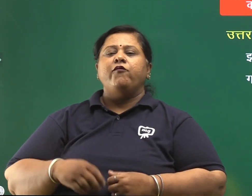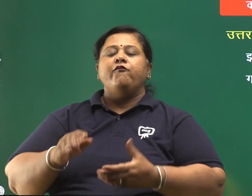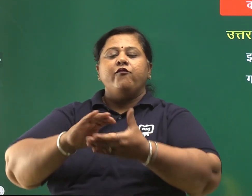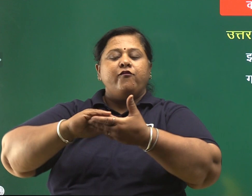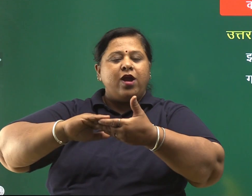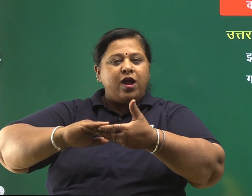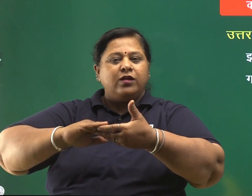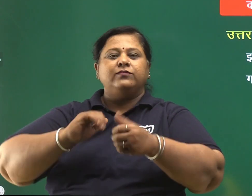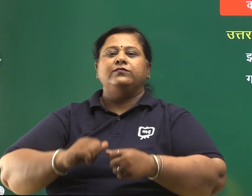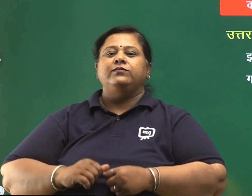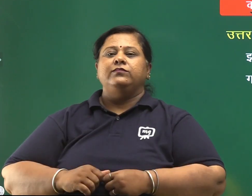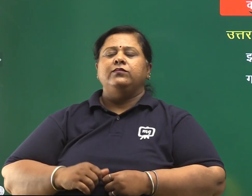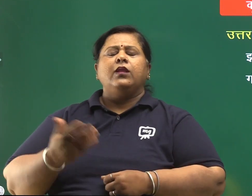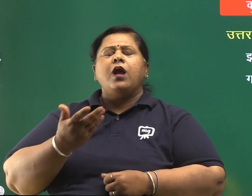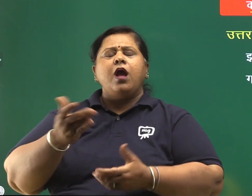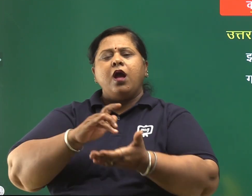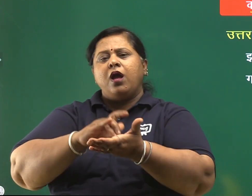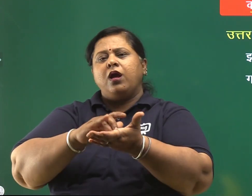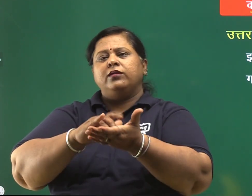विवाह कहाँ